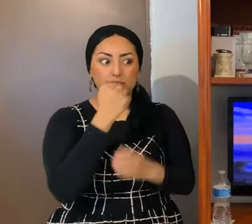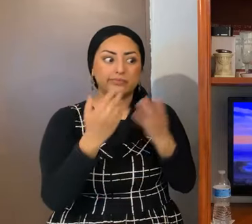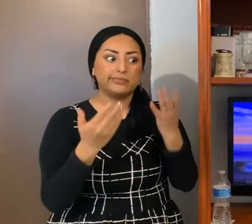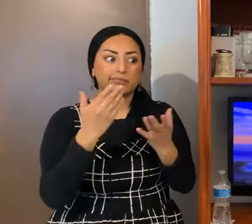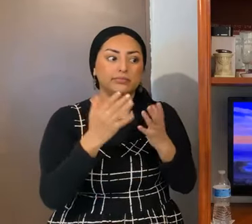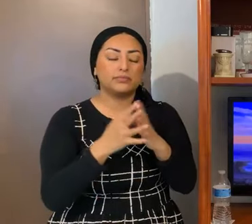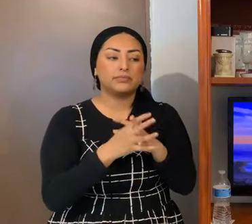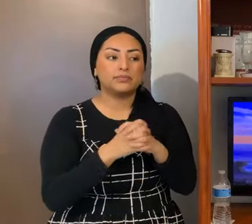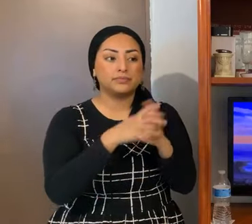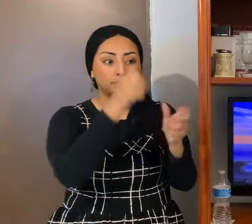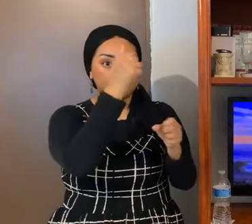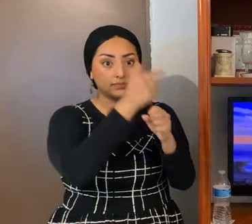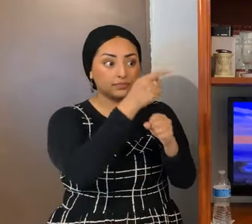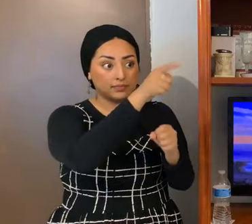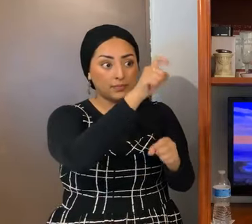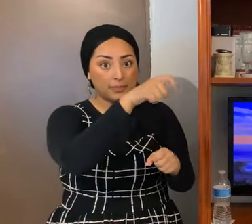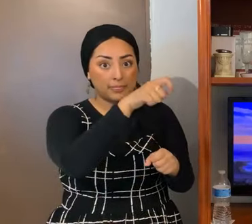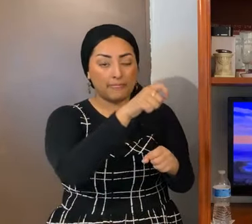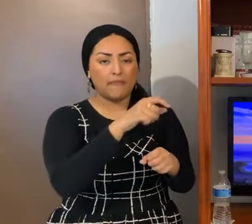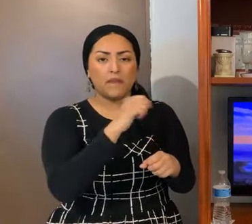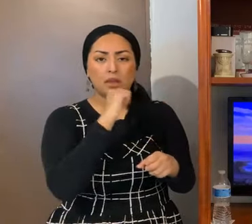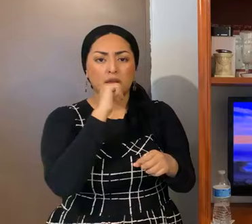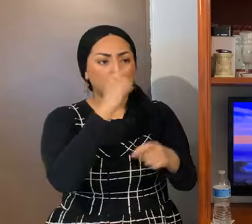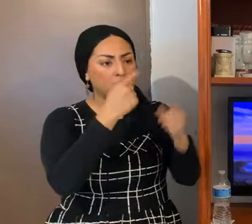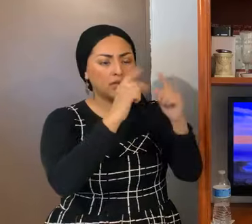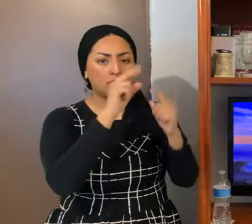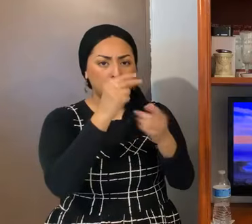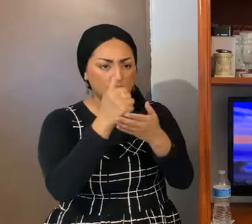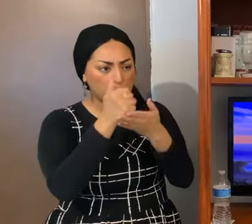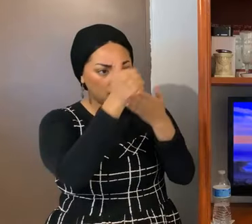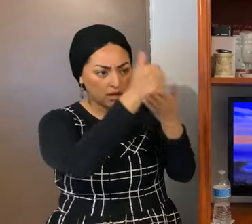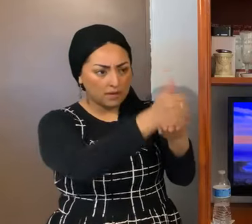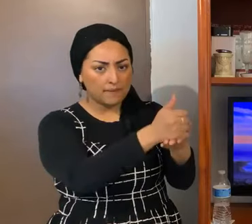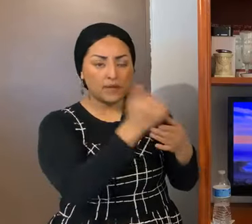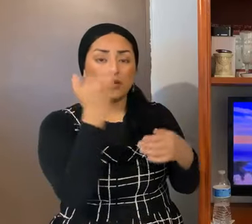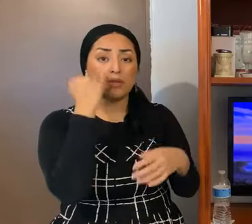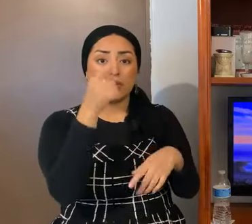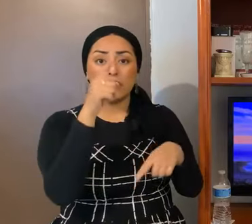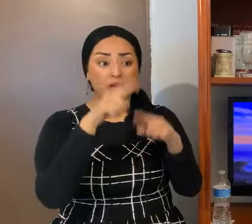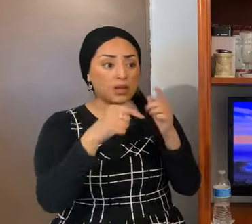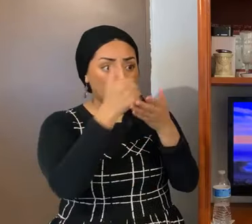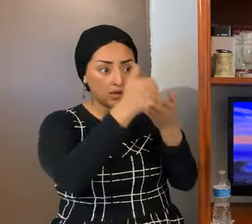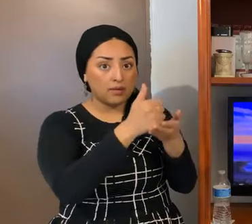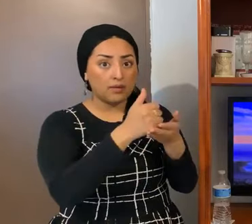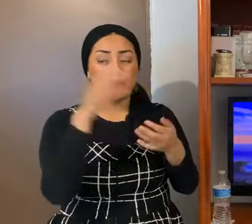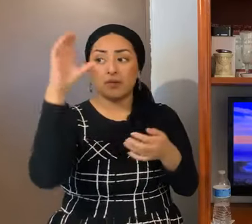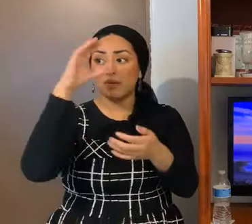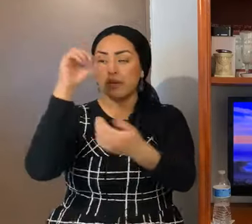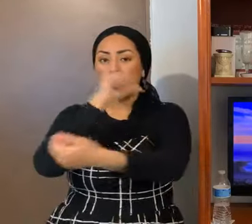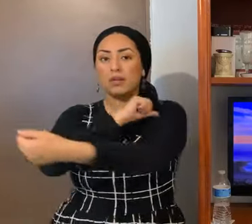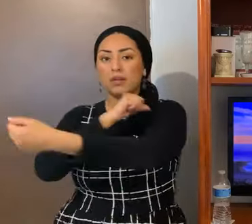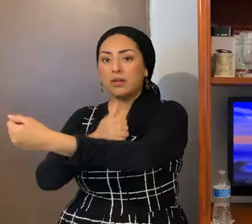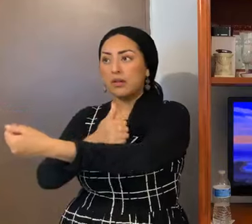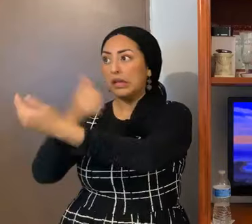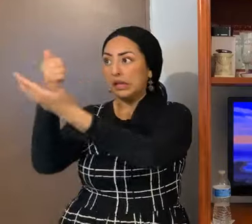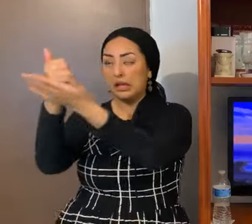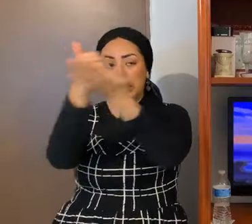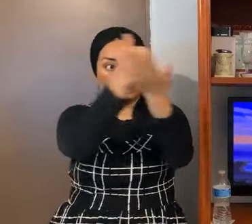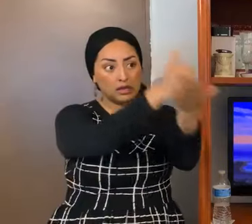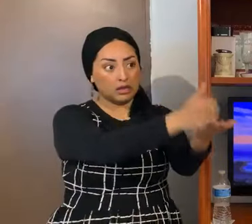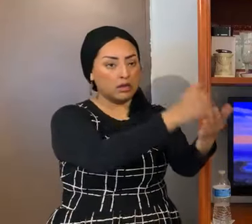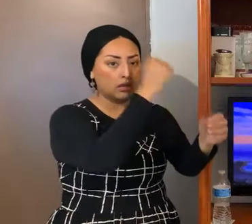tiene ciertas necesidades, no lo critiques, ayúdalo. Y si tú no lo puedes ayudar, acude a una autoridad para que se le